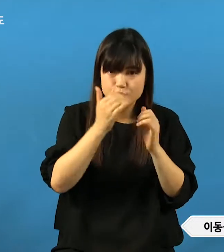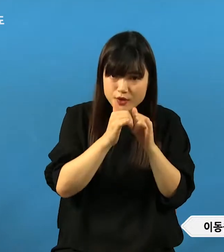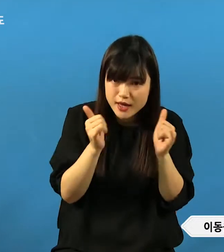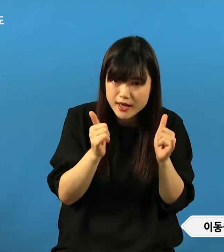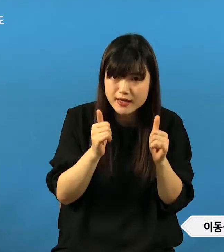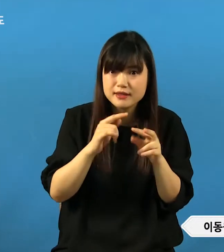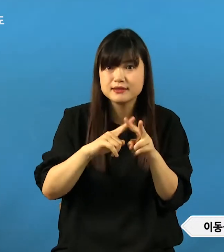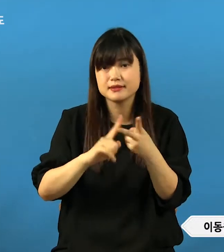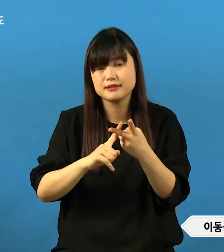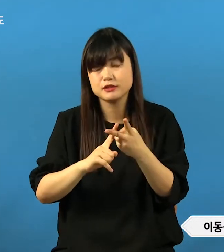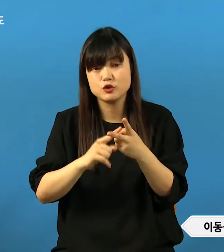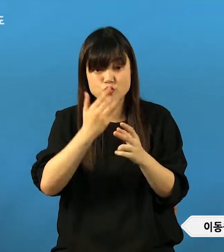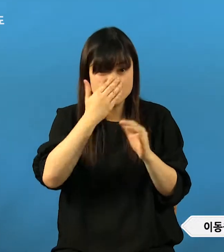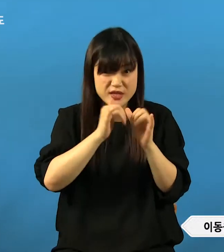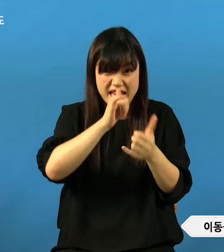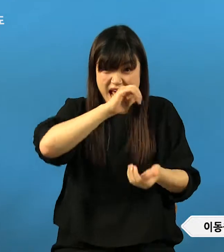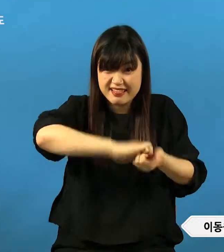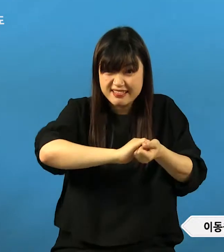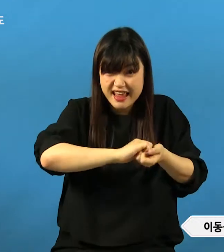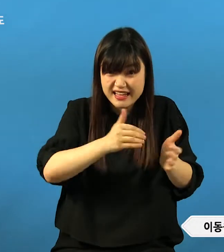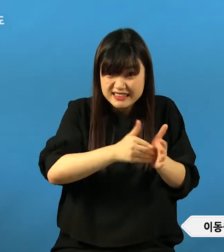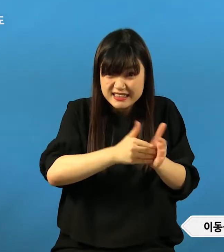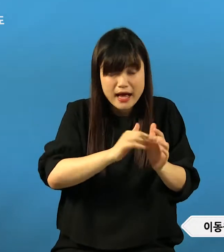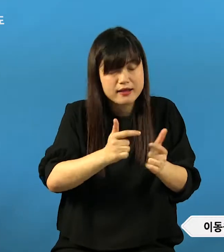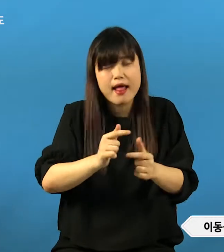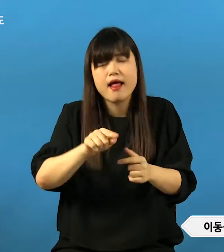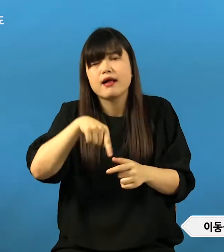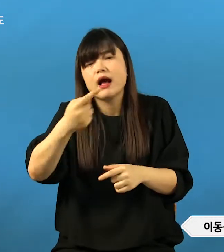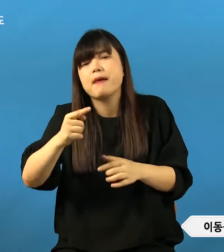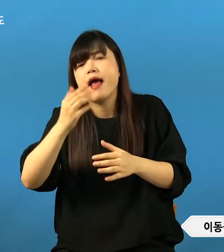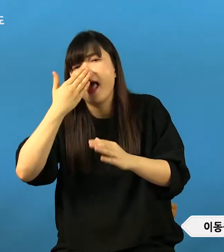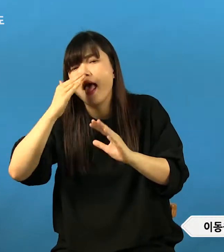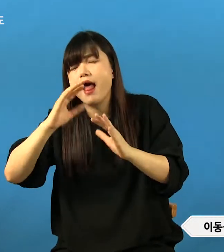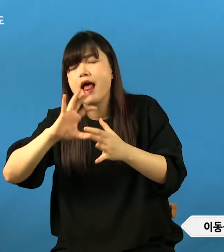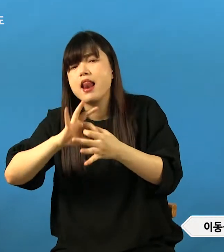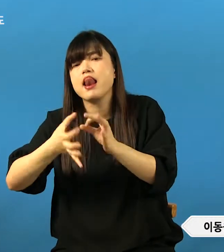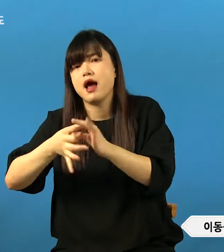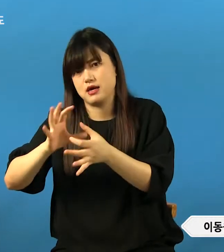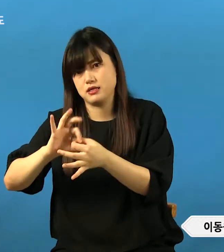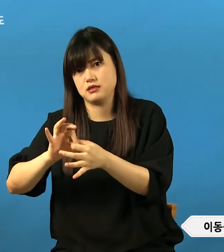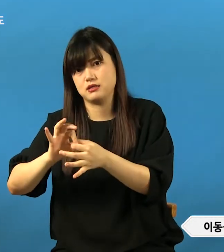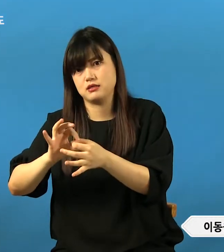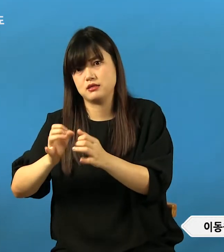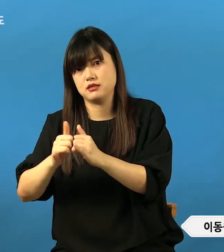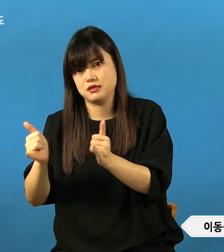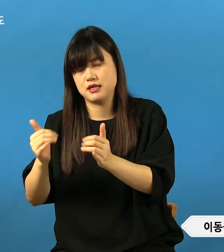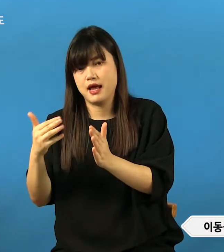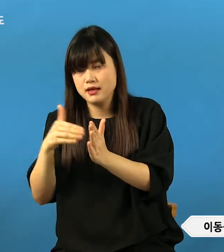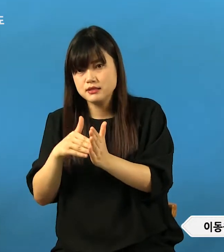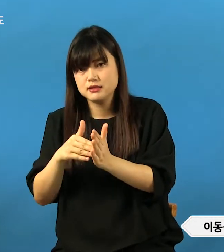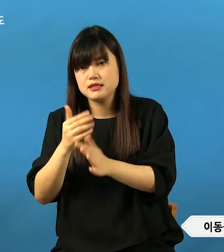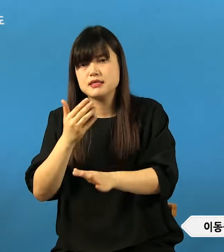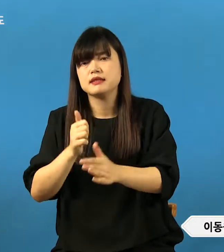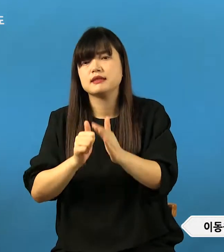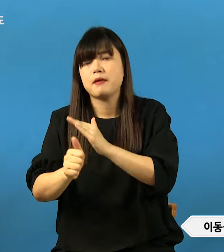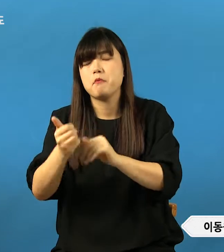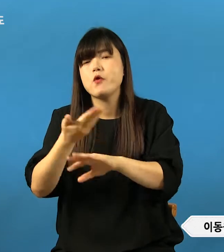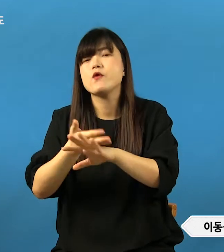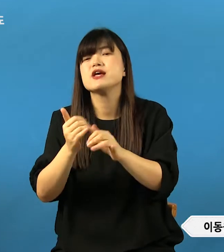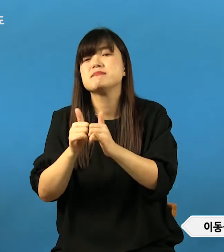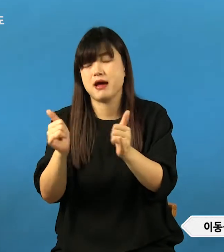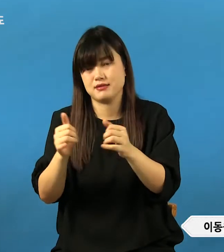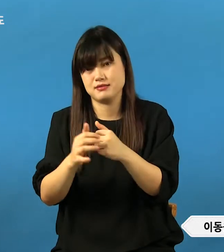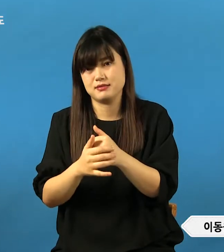헬라인이나, 유태인에서 멈추지 않죠. 헬라인까지. 그 당시에 대표적인 이방인들, 헬라인에 이르기까지.